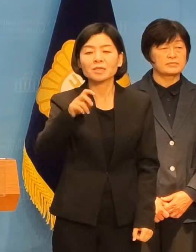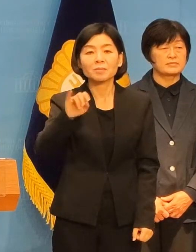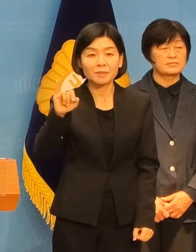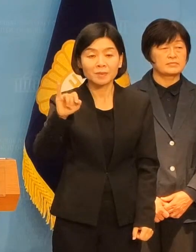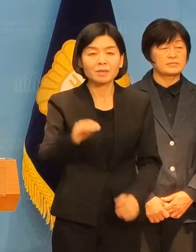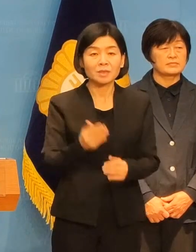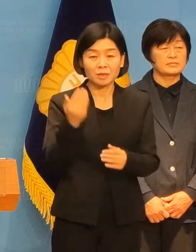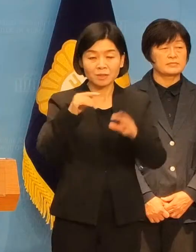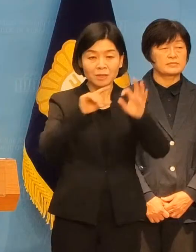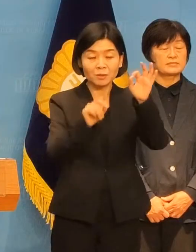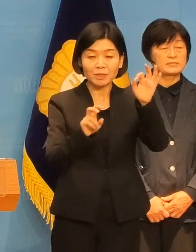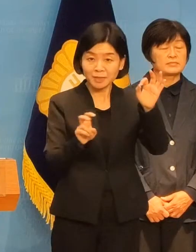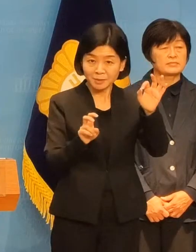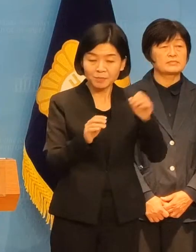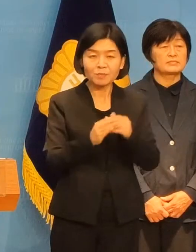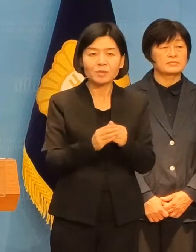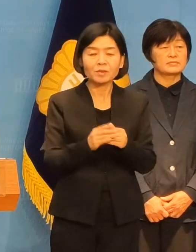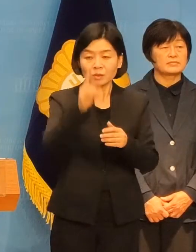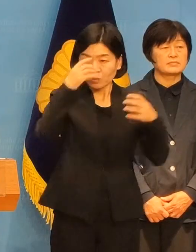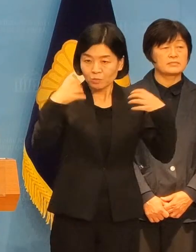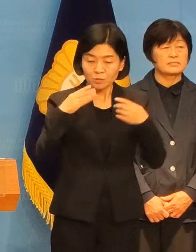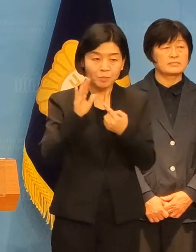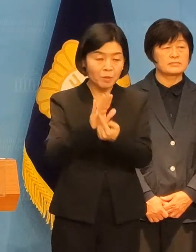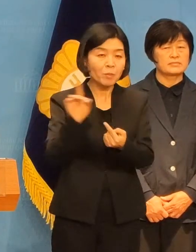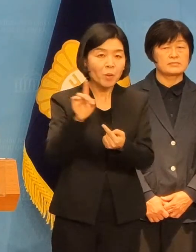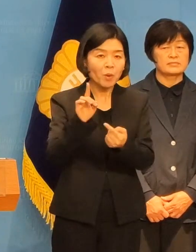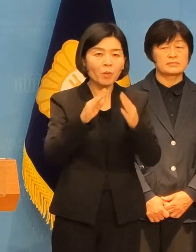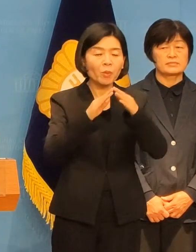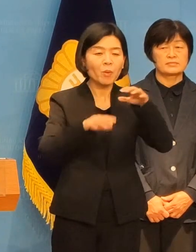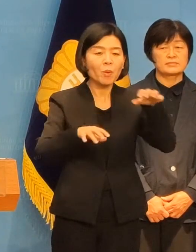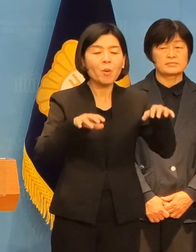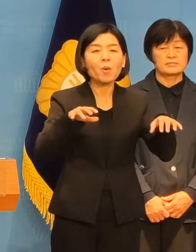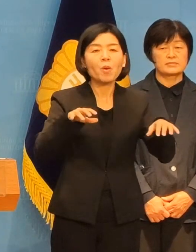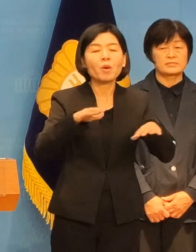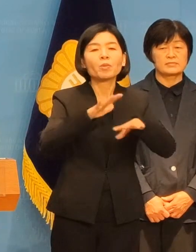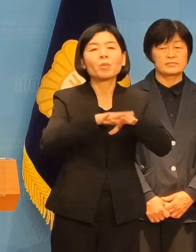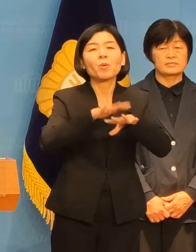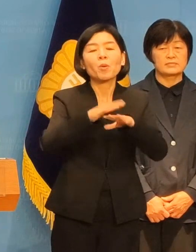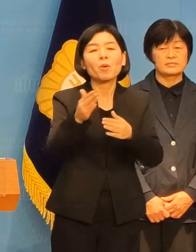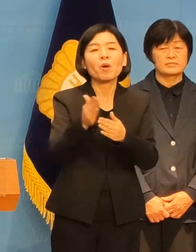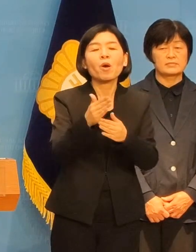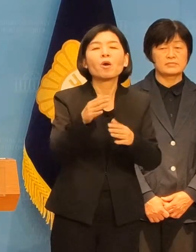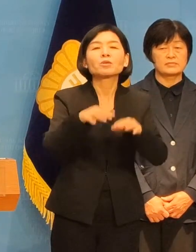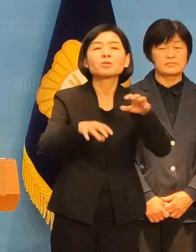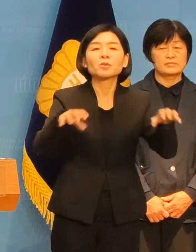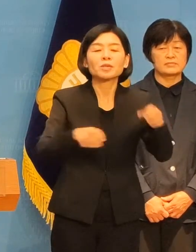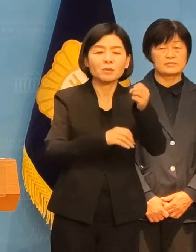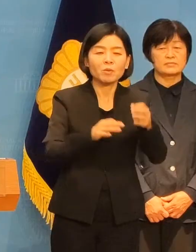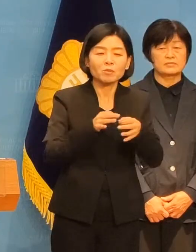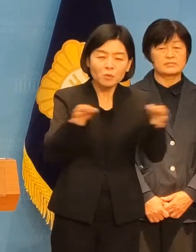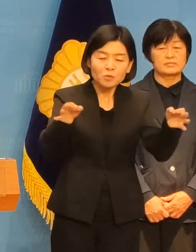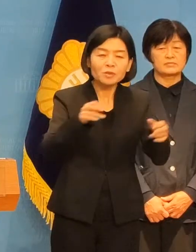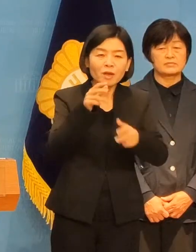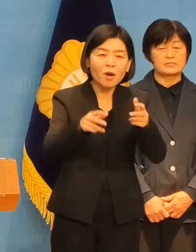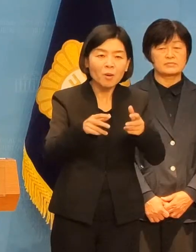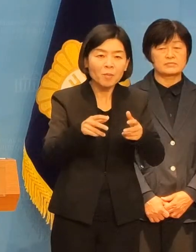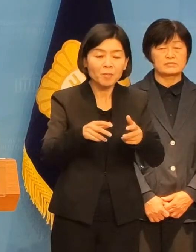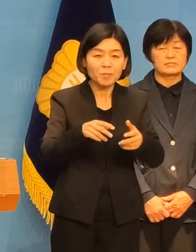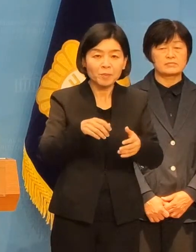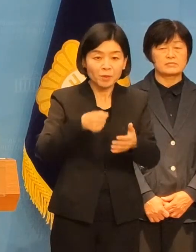정부는 농어촌 기본소득 시범 사업 지역으로 전북 순창군을 포함한 전국 7개 군 선정